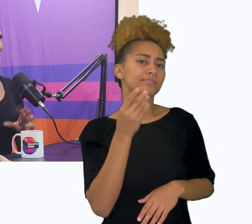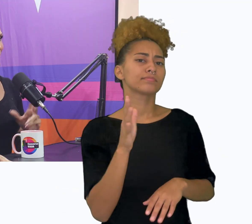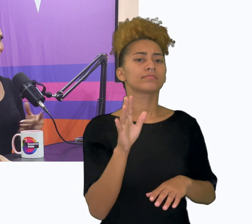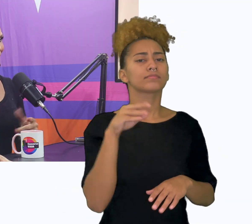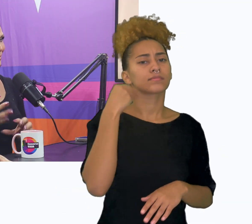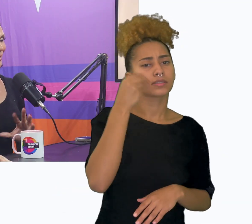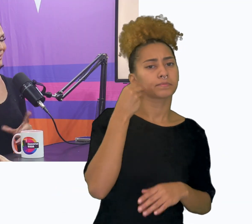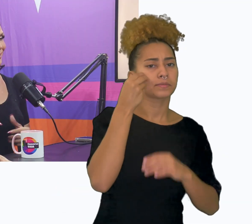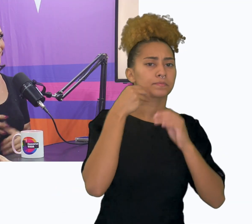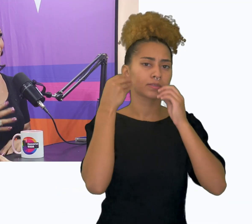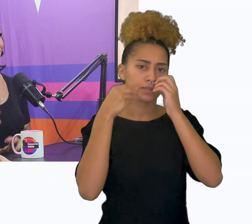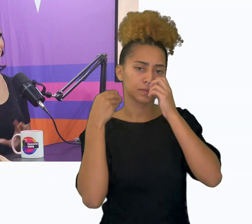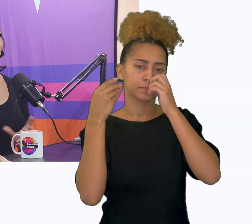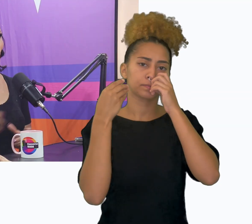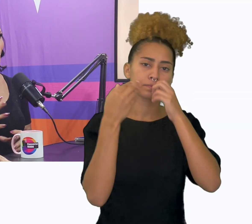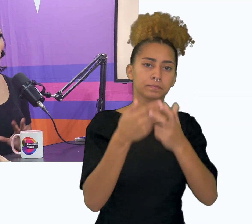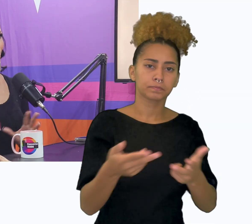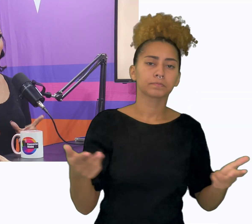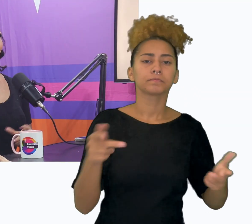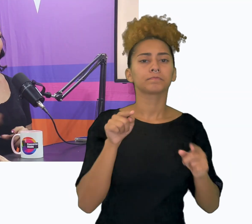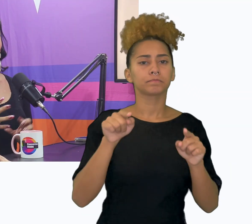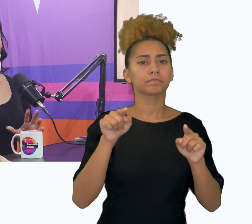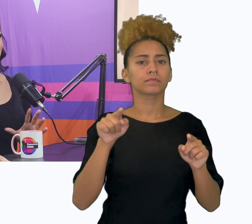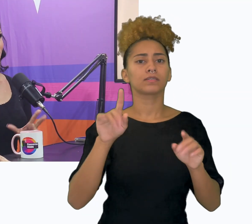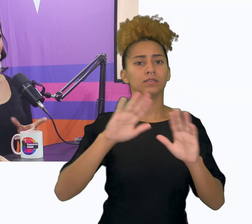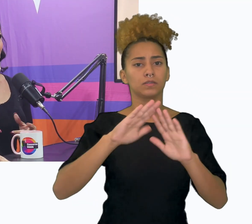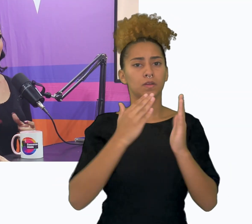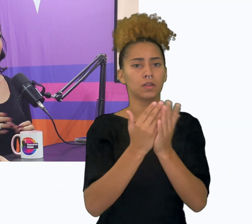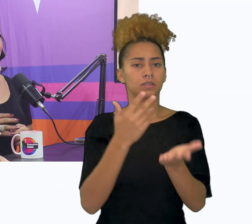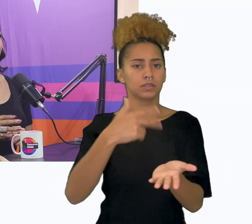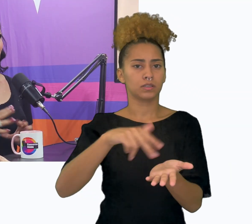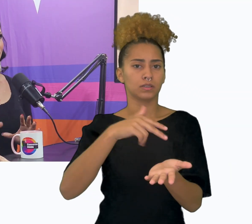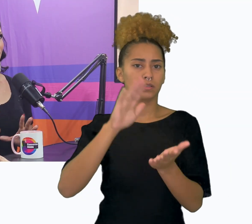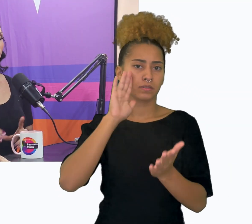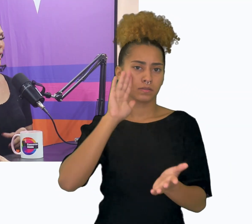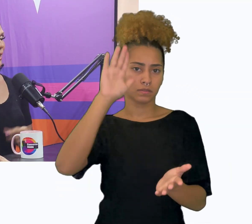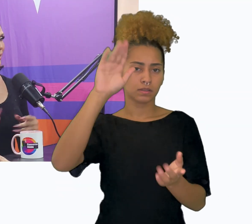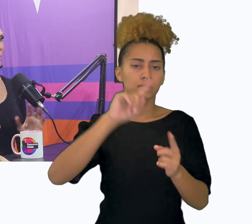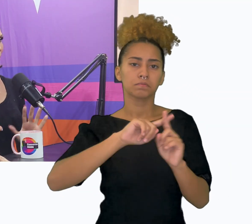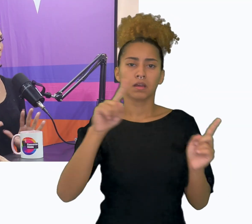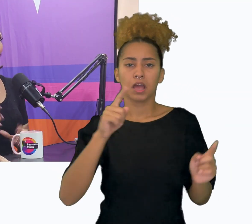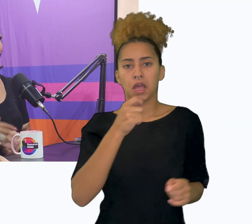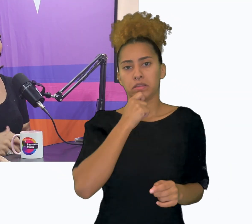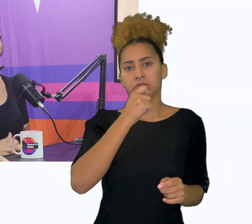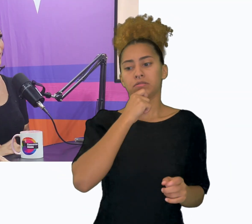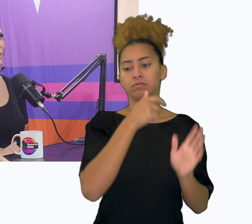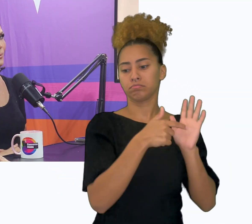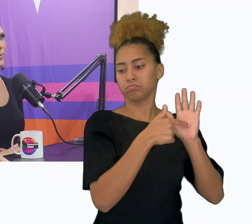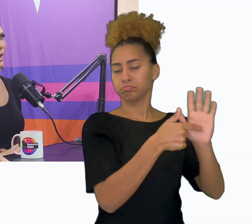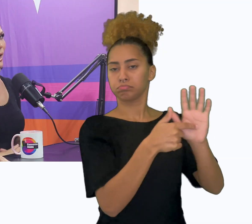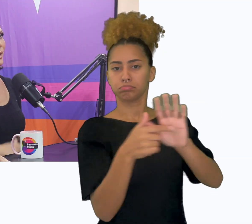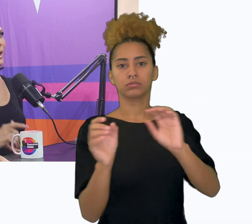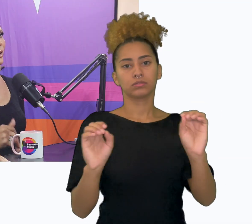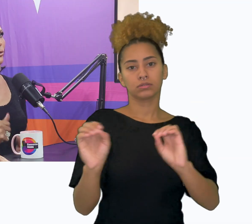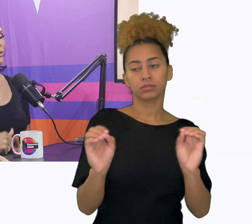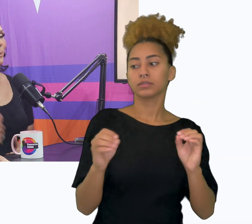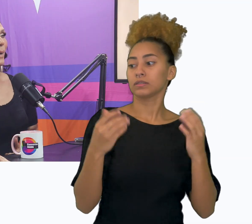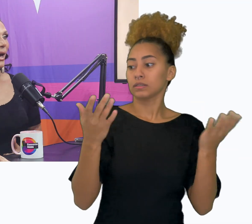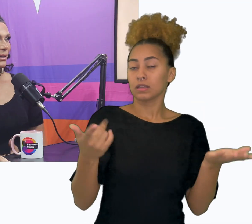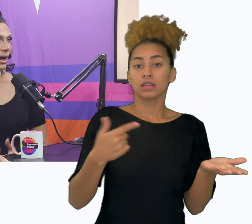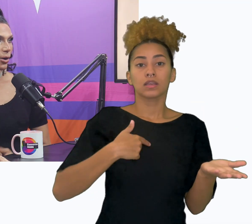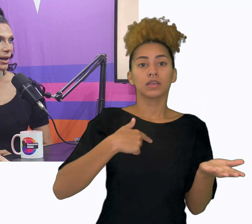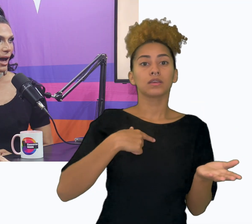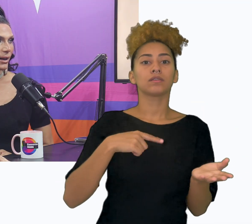uns experimentos, assim, ainda muito no colégio de dança, mas não saí ainda para boate nem nada. E aí fui